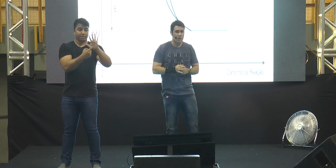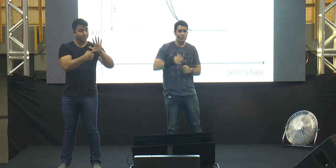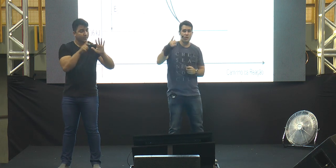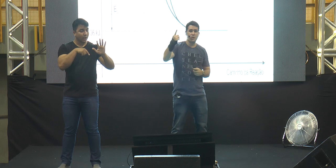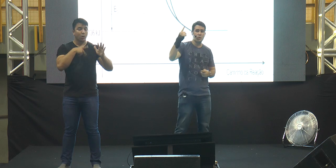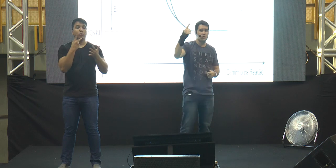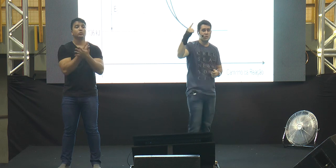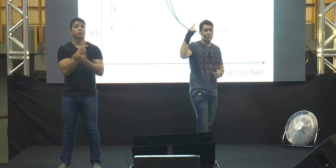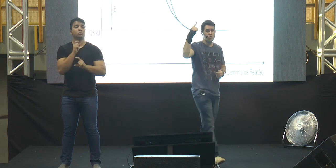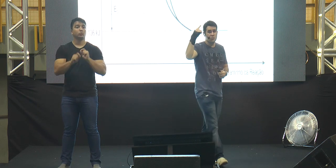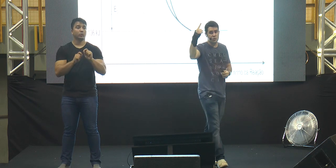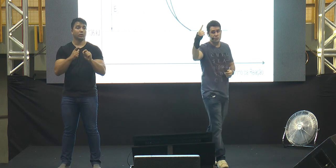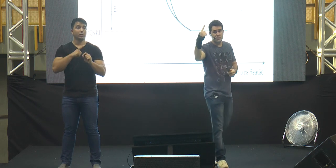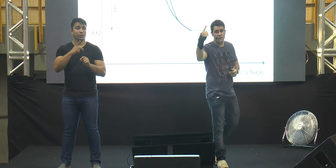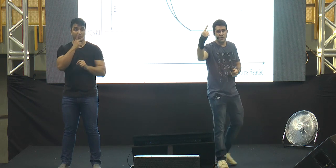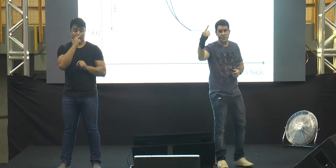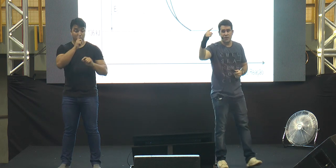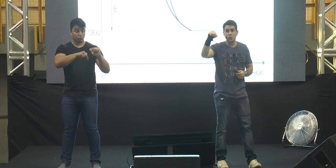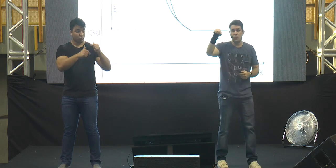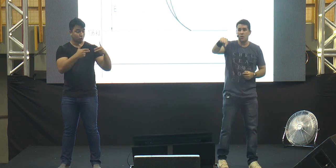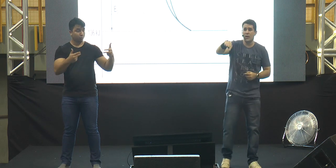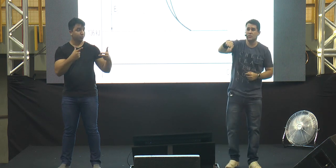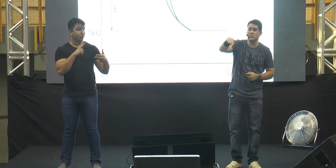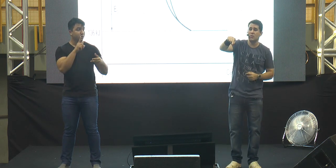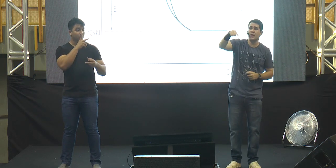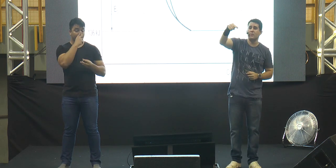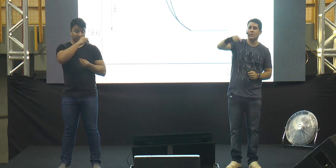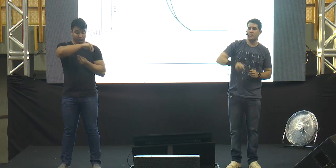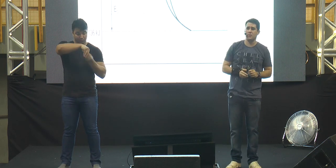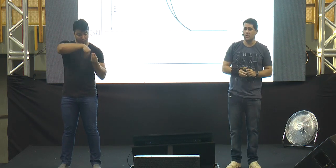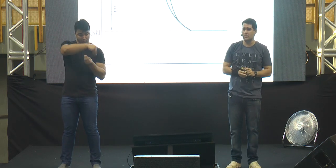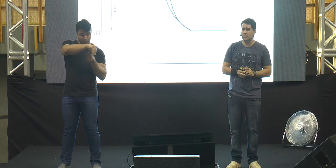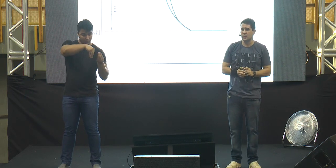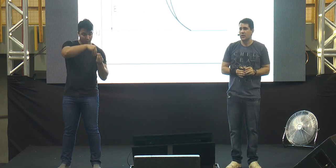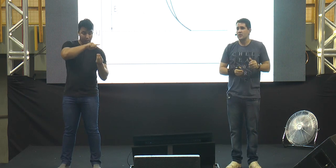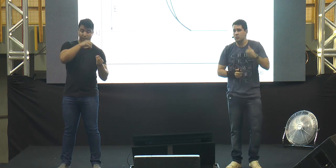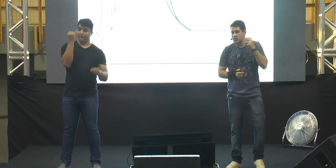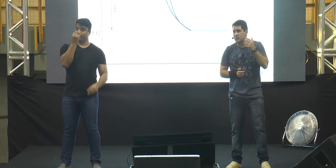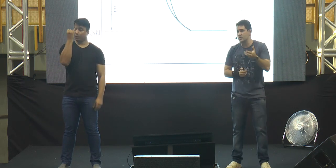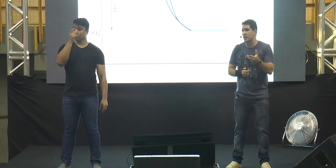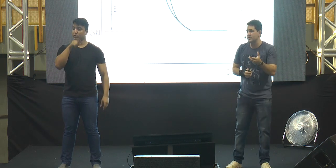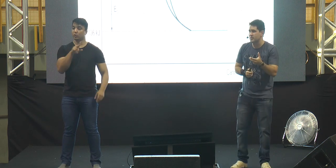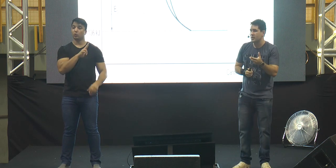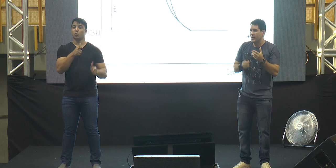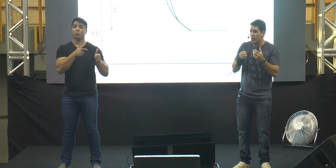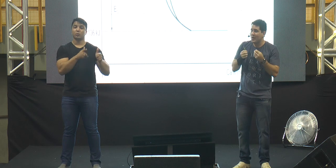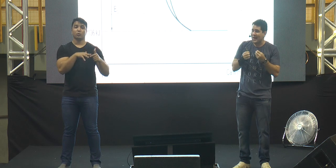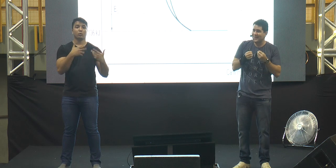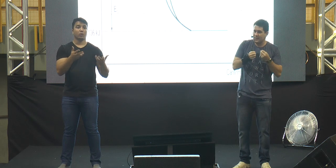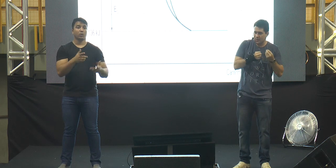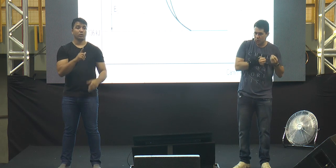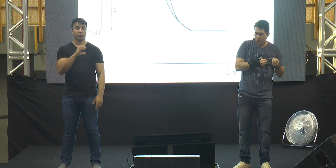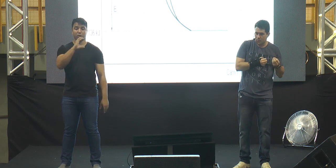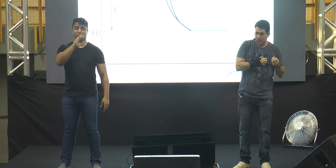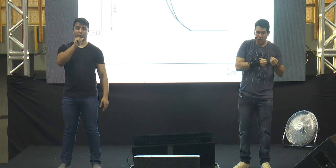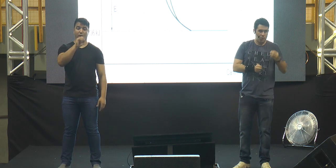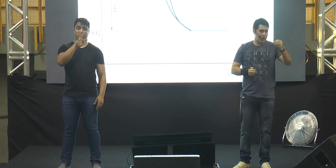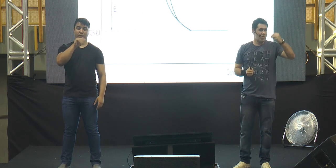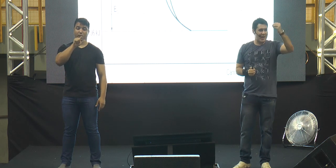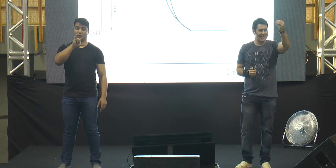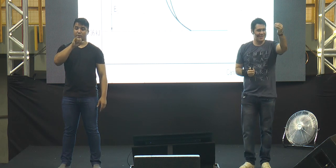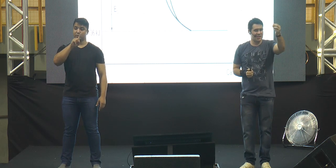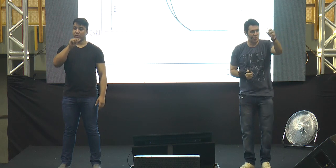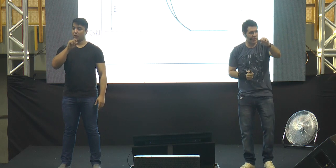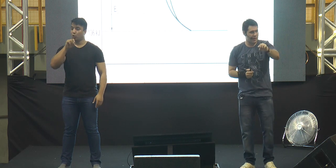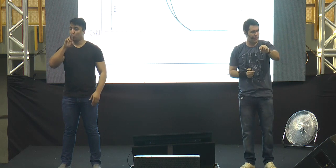aconteceu? Você introduziu uma substância no meio reacional que é muito importante. Que substância é essa? É o catalisador.